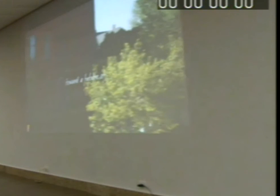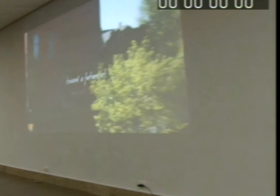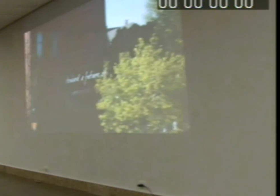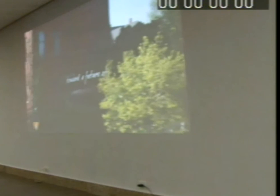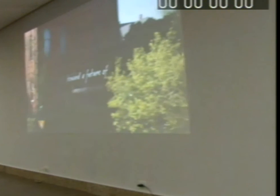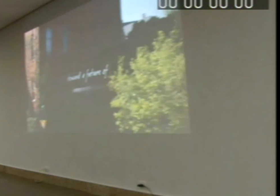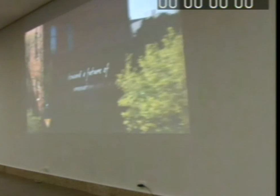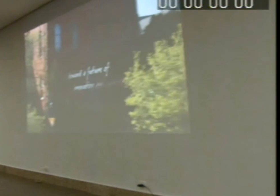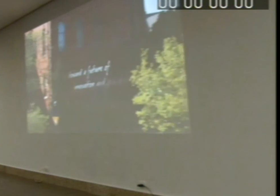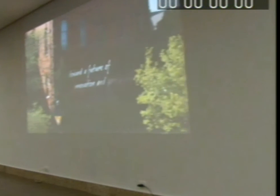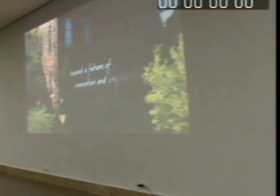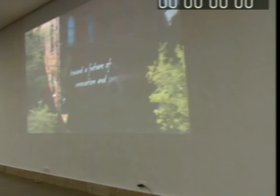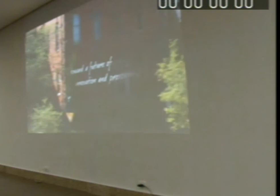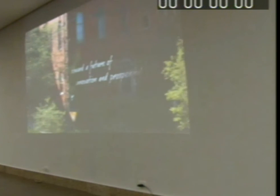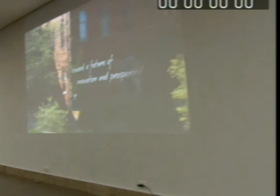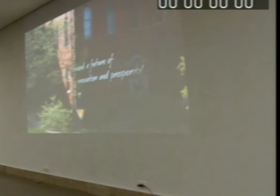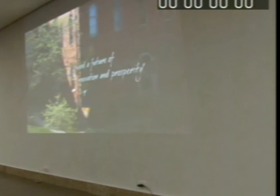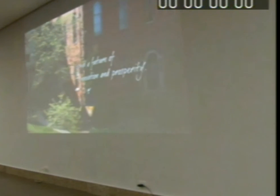ISS